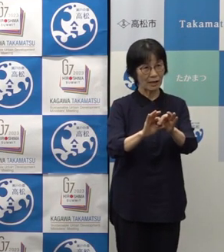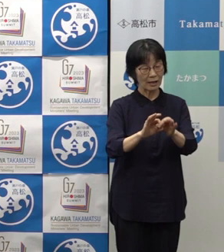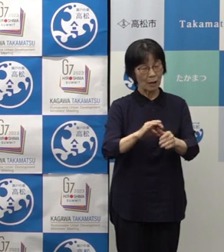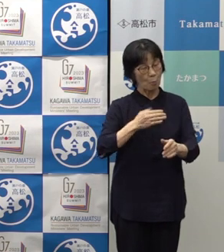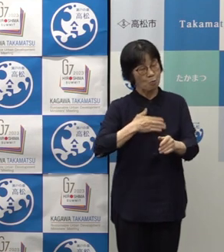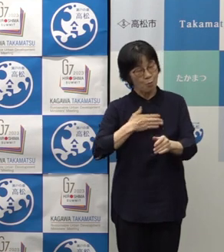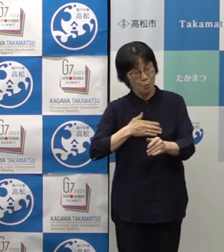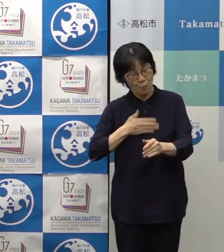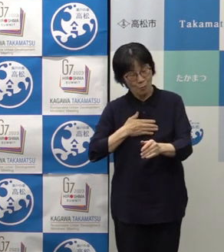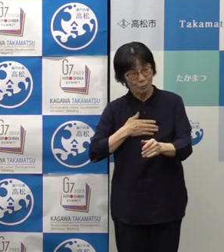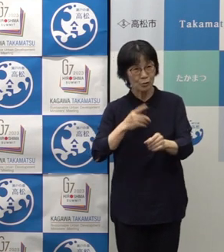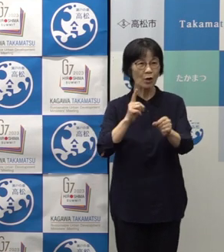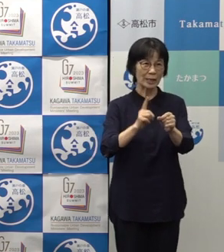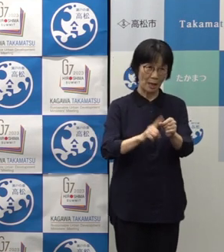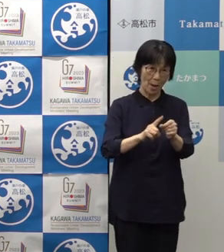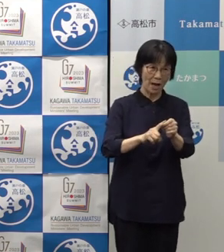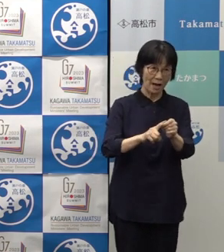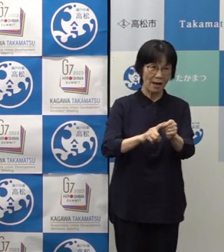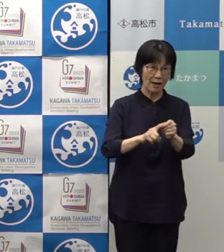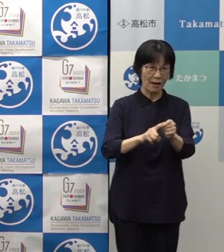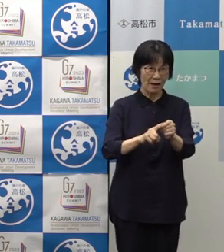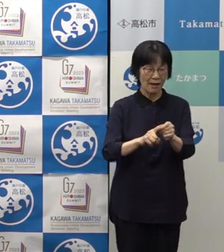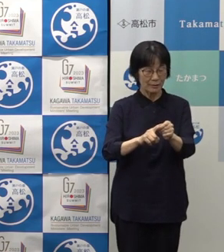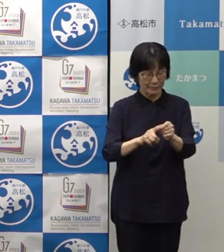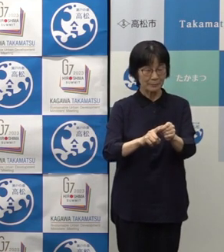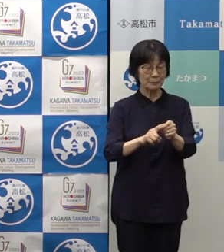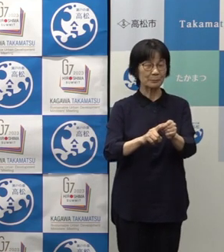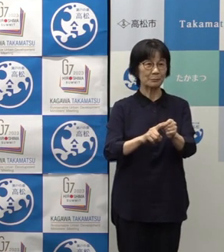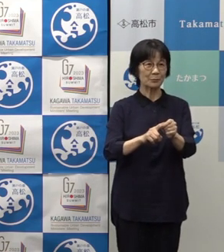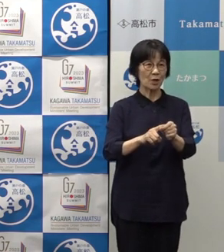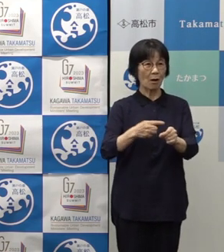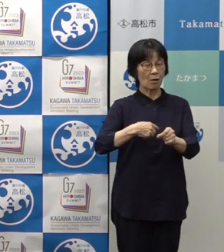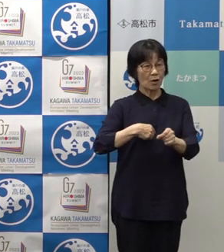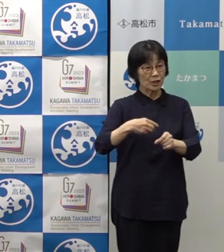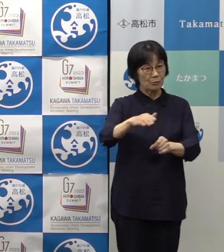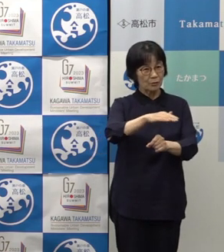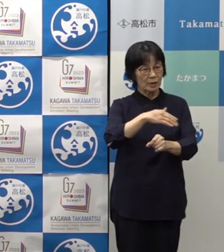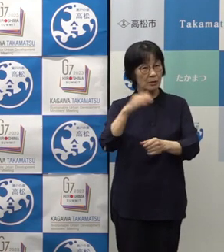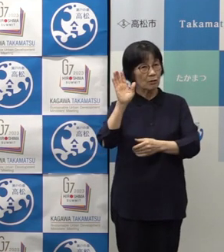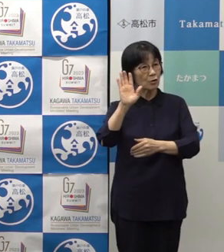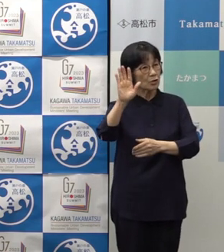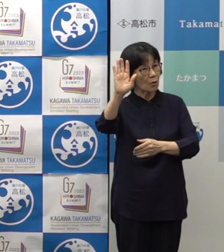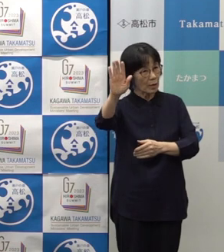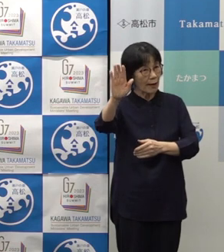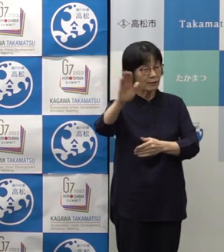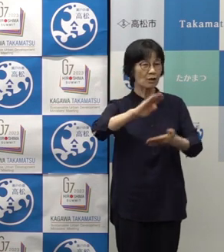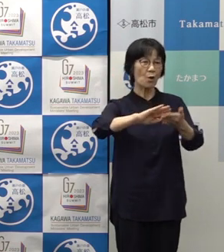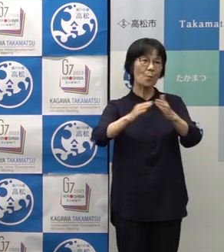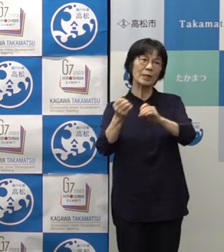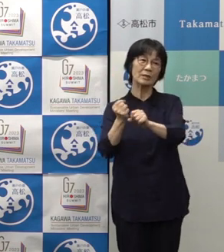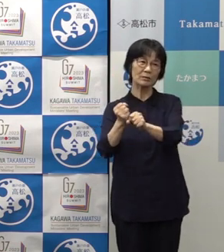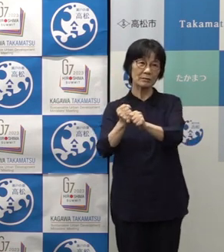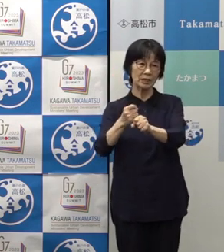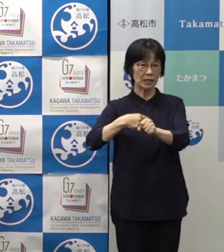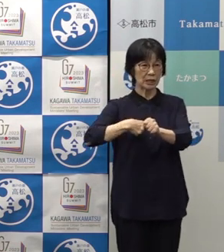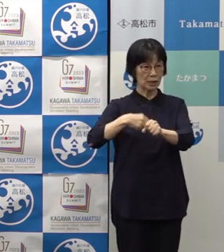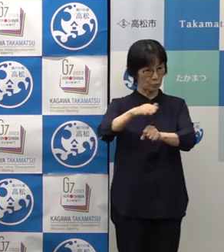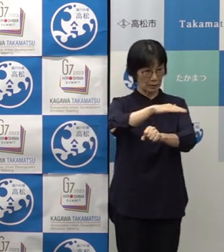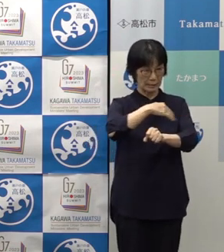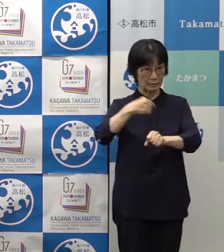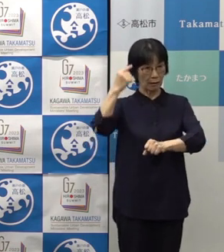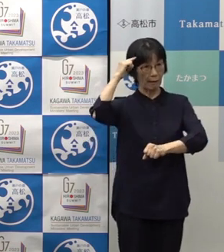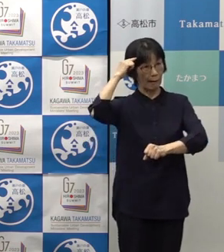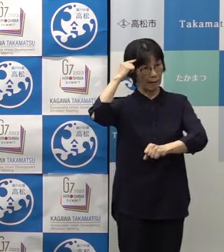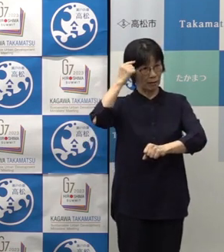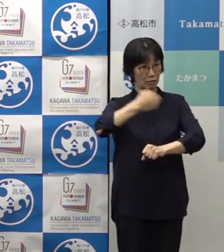ということで、まあ、人材育成みたいなものにできるでしょうし、まあ、自分たちの将来の街づくりを自分たちで考えるということで、